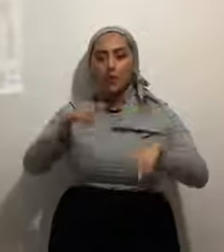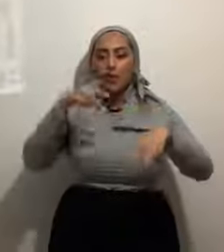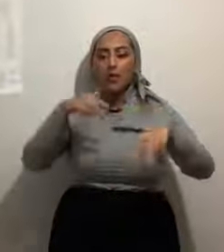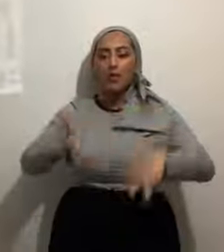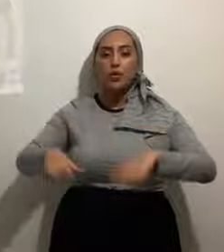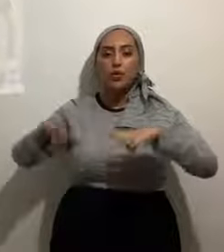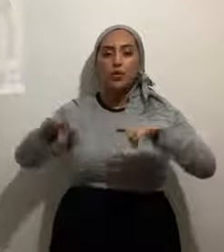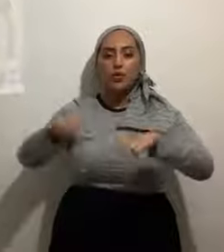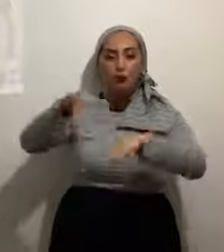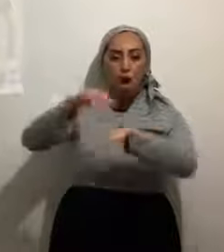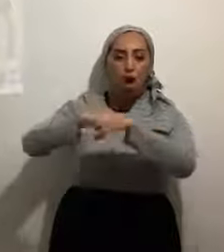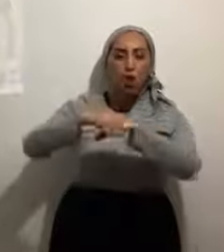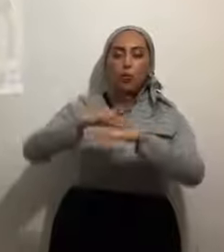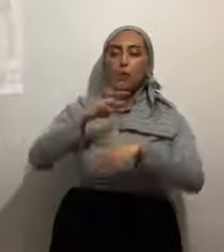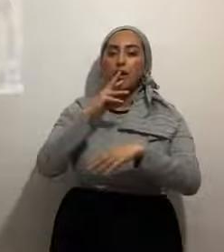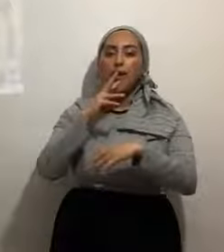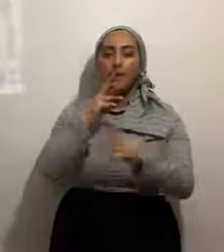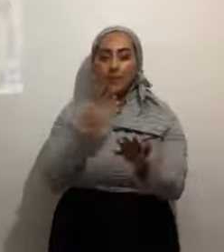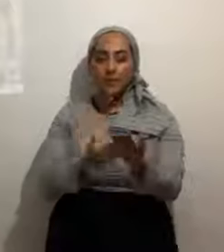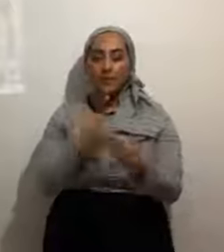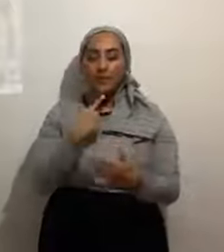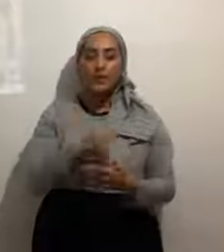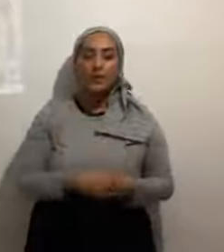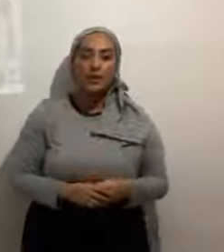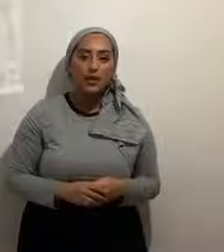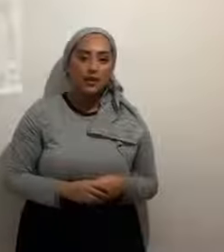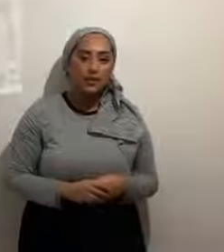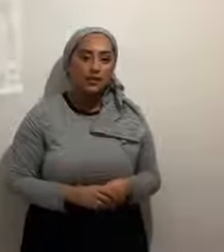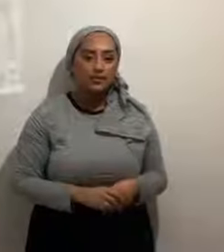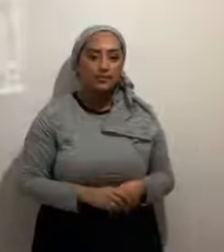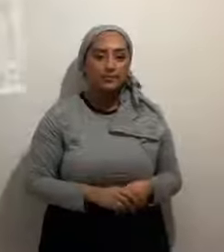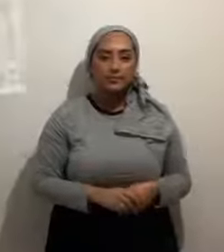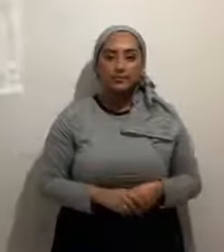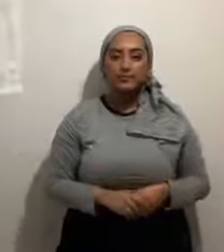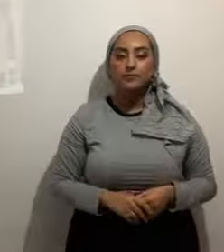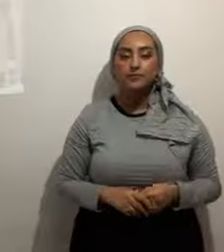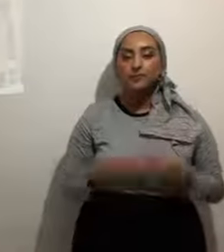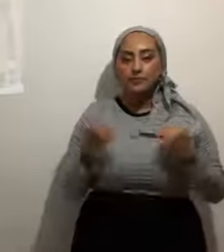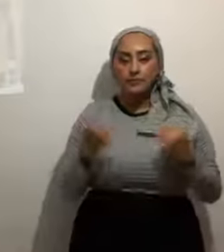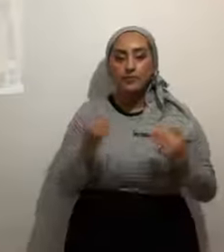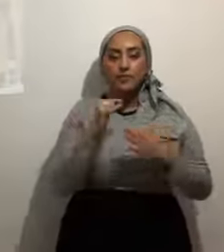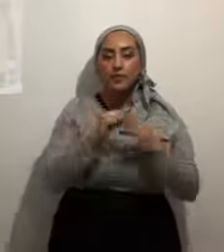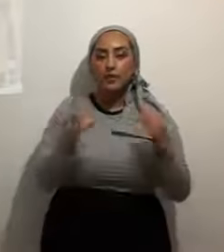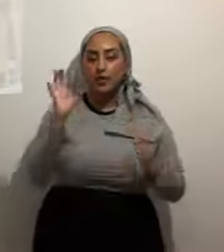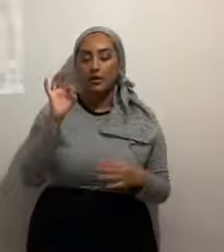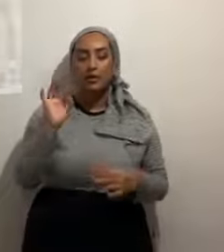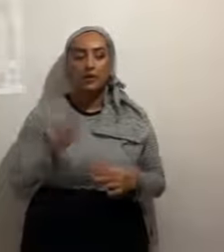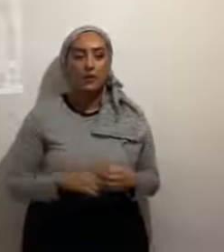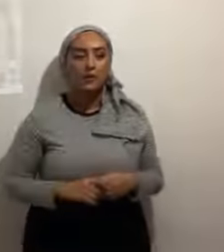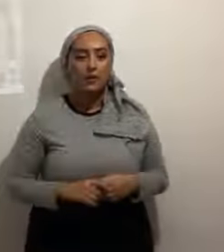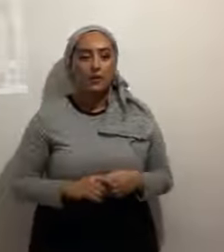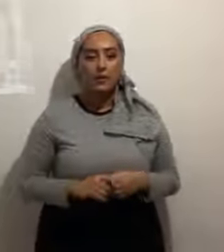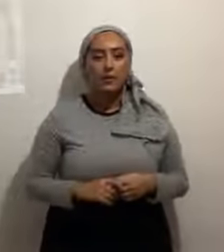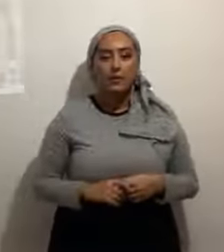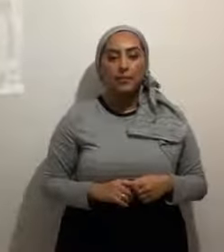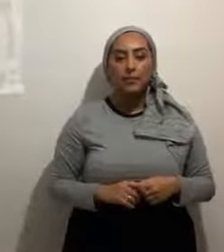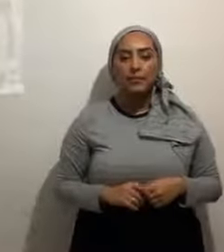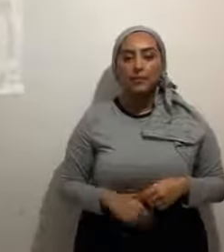Elohim. Aquí lo dice, y anda sobre las olas del mar. Ahora, atención, verso 9. Él hizo la